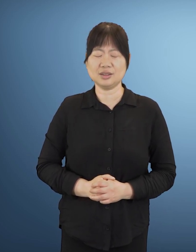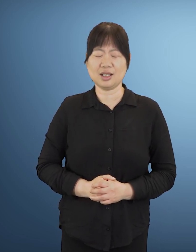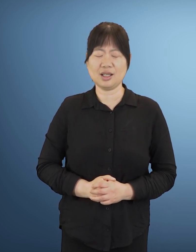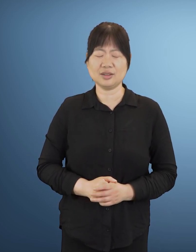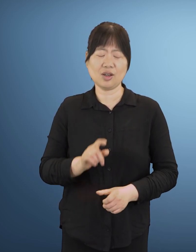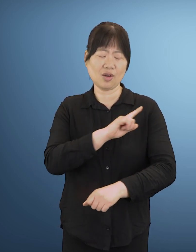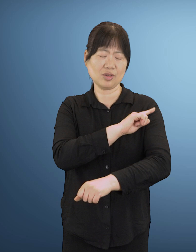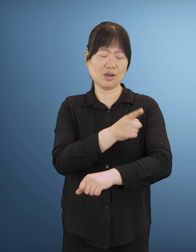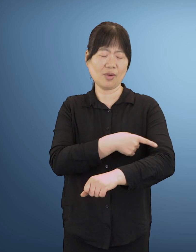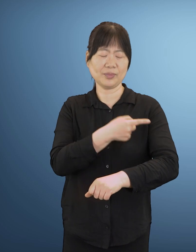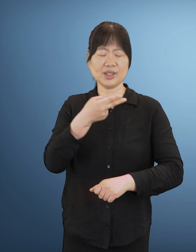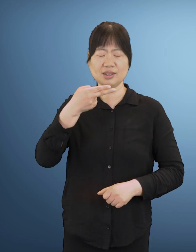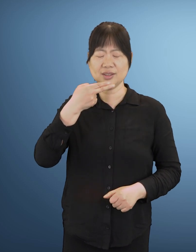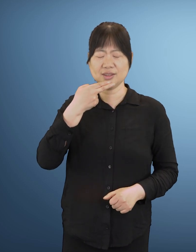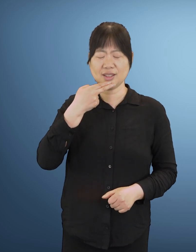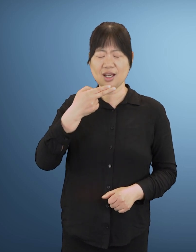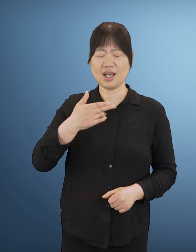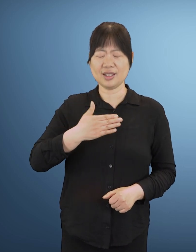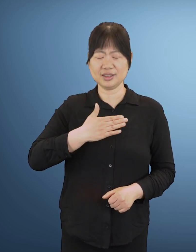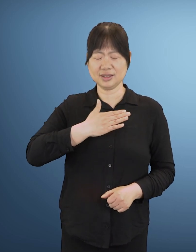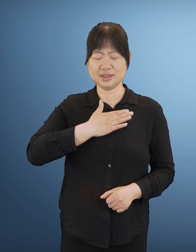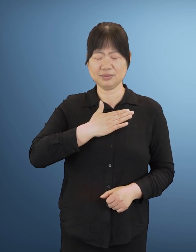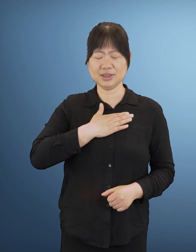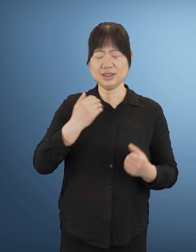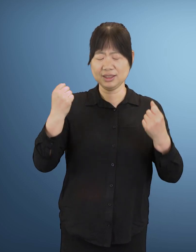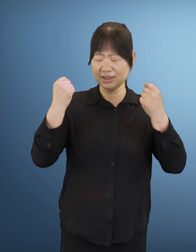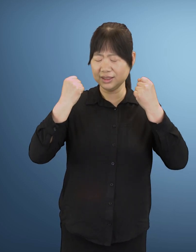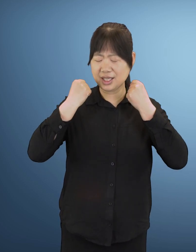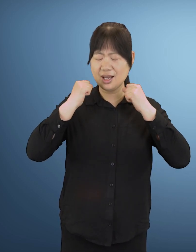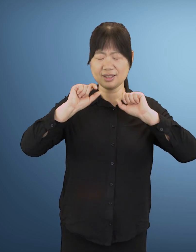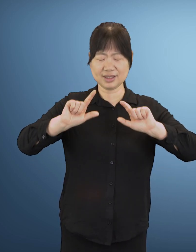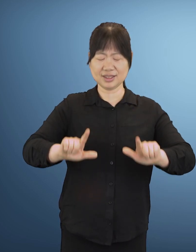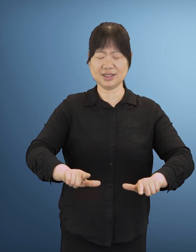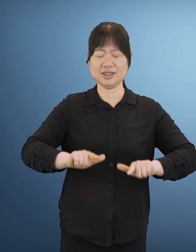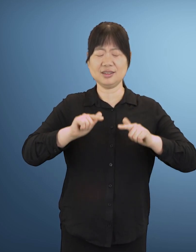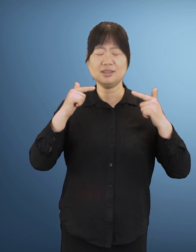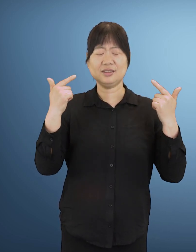가네. 자격 없는 내 힘이